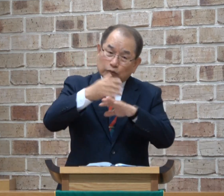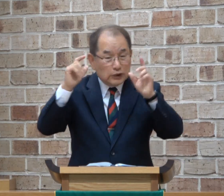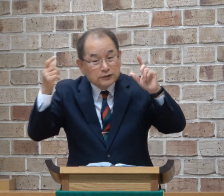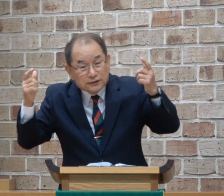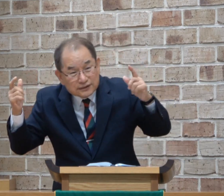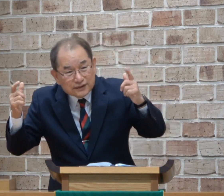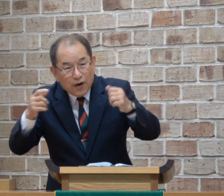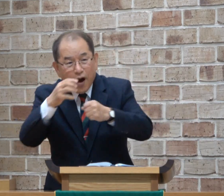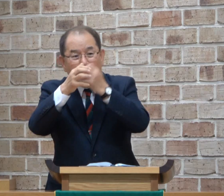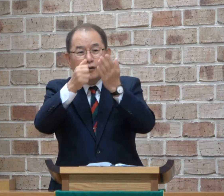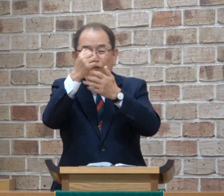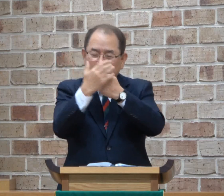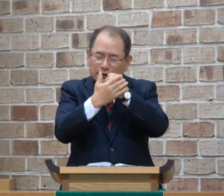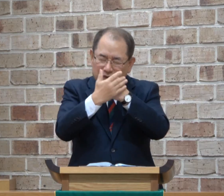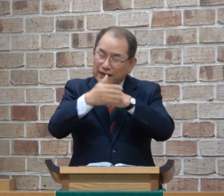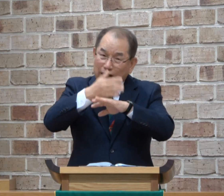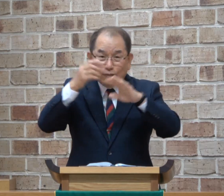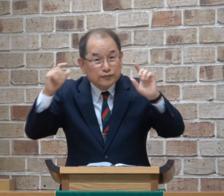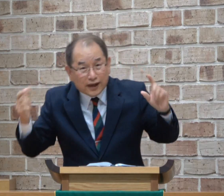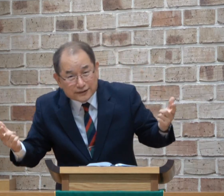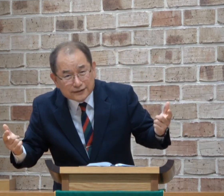하나님의 은혜에 감사한 일입니다.